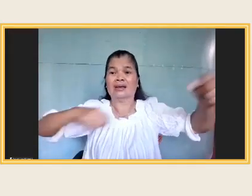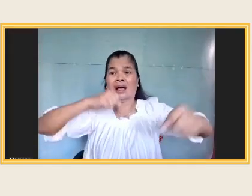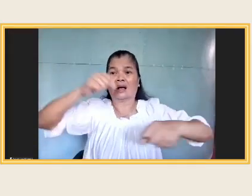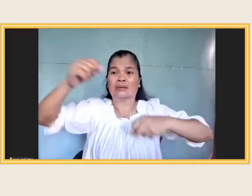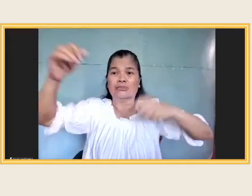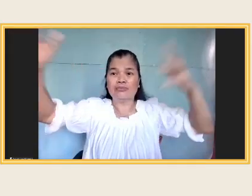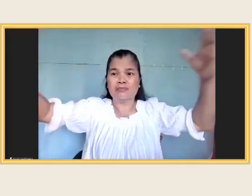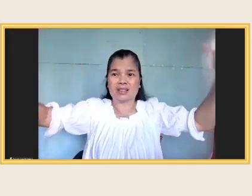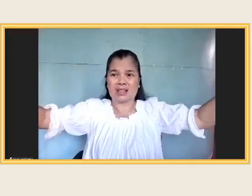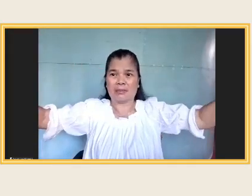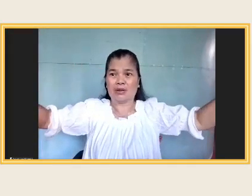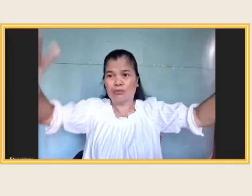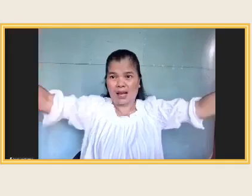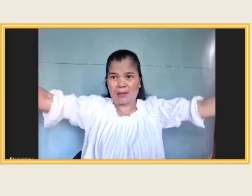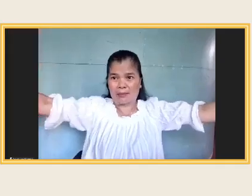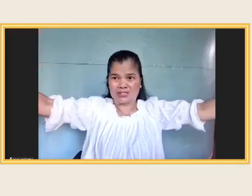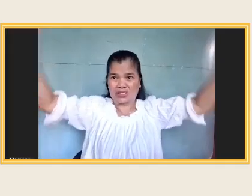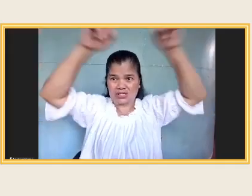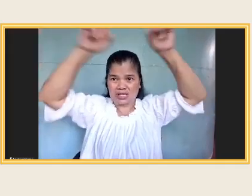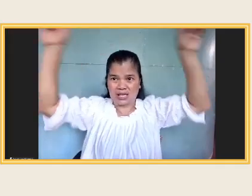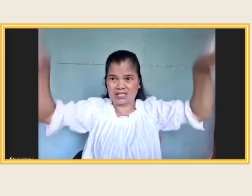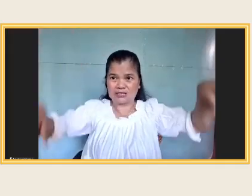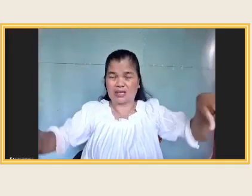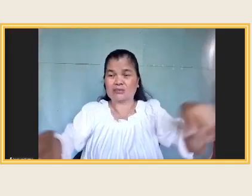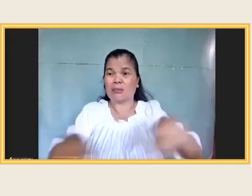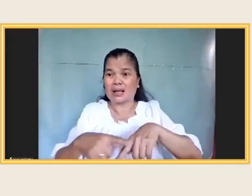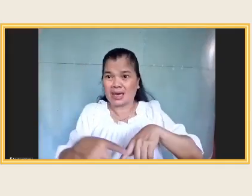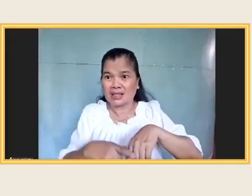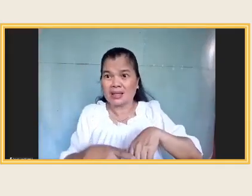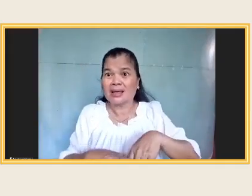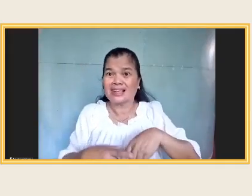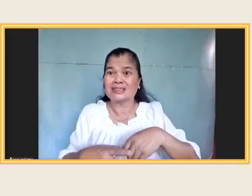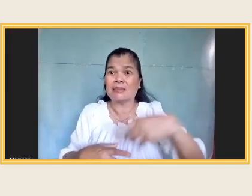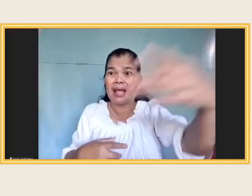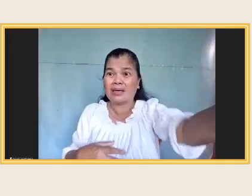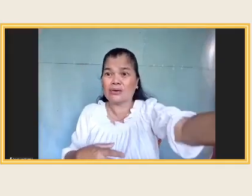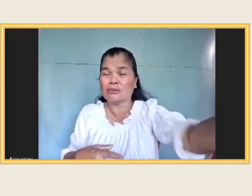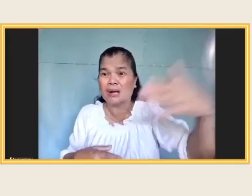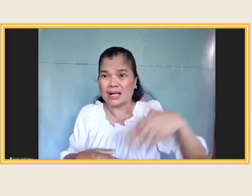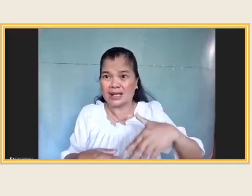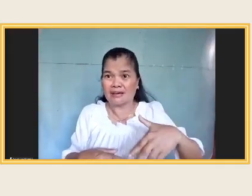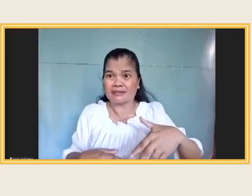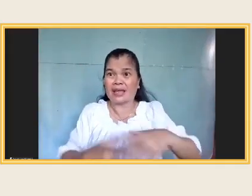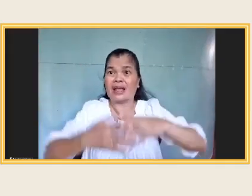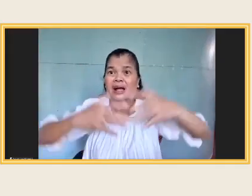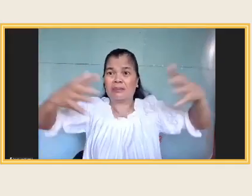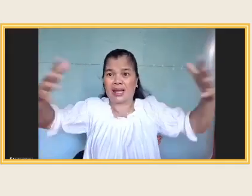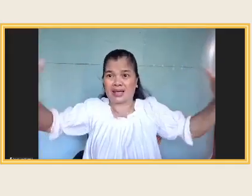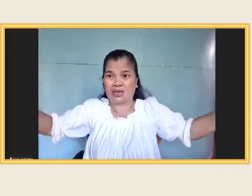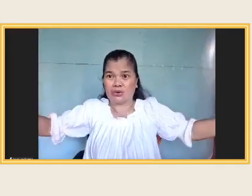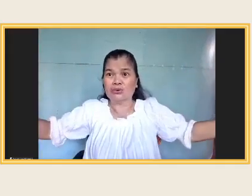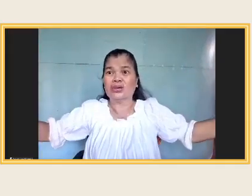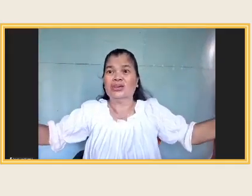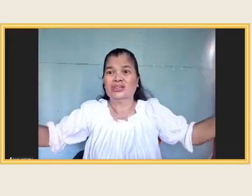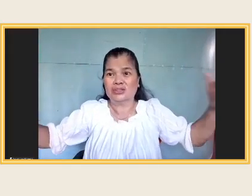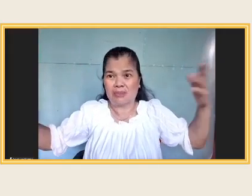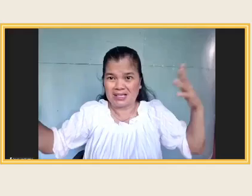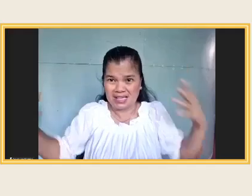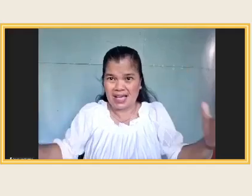ang movement namin. Lumalampas yan sa signing space. Bakit? Kasi malayo yung mga deaf. Kailangan malaki